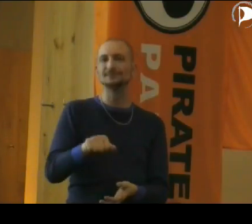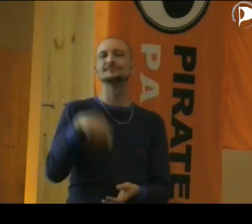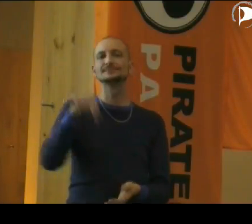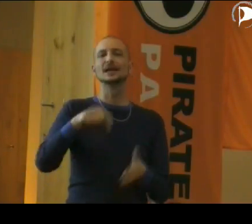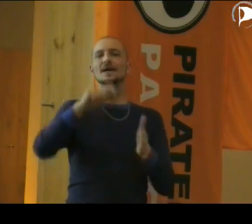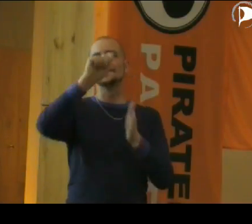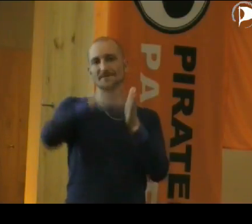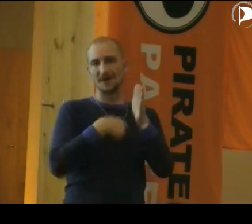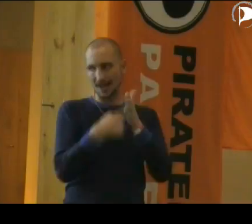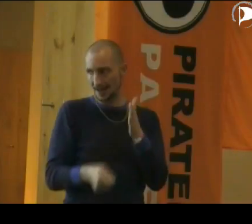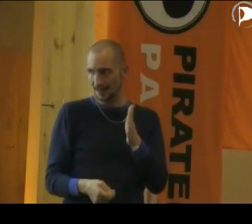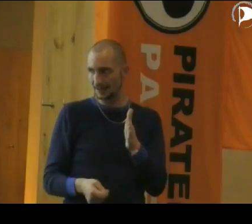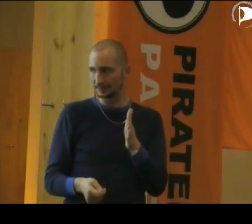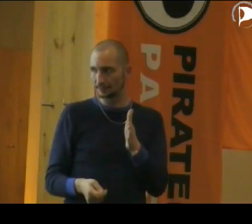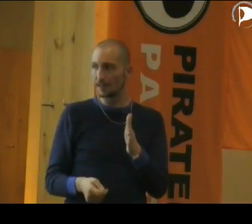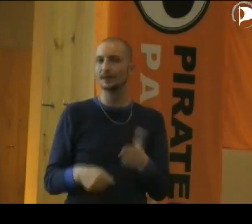ich